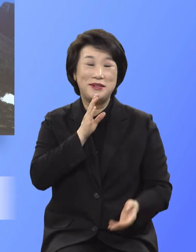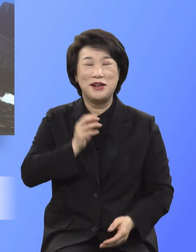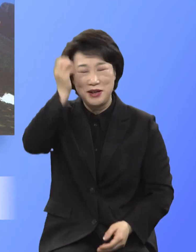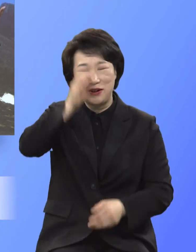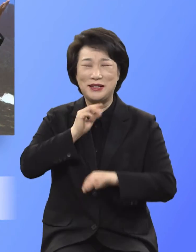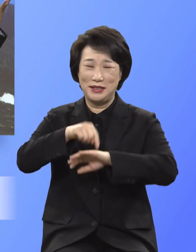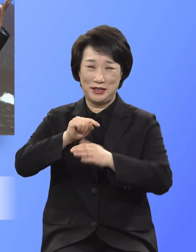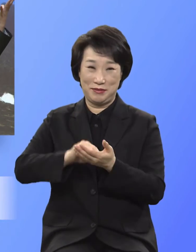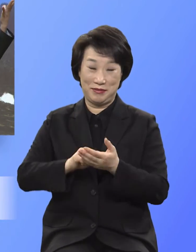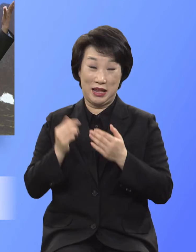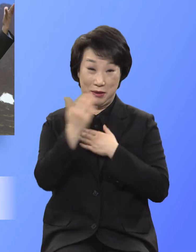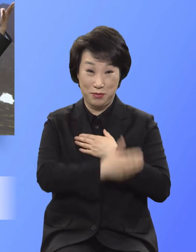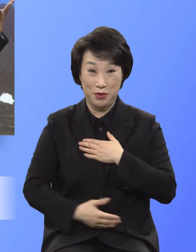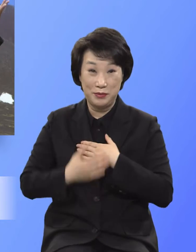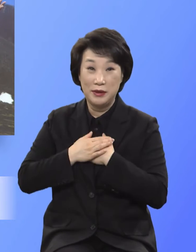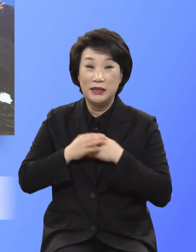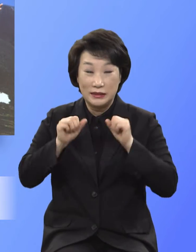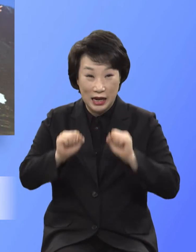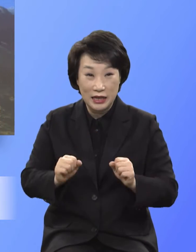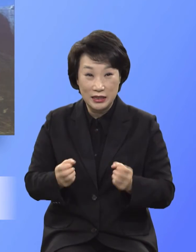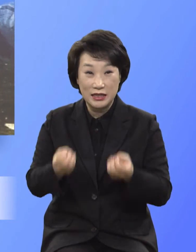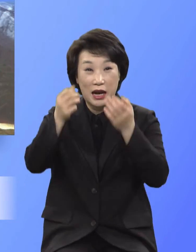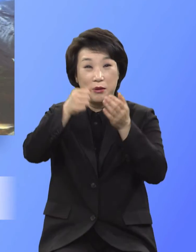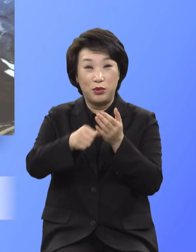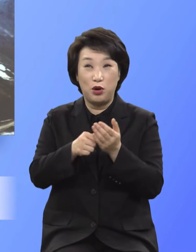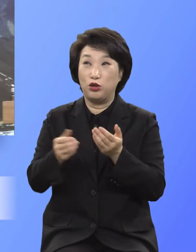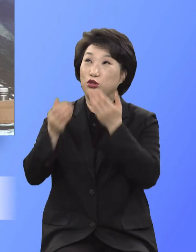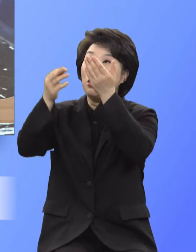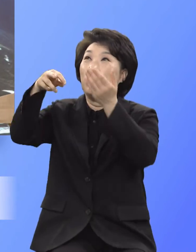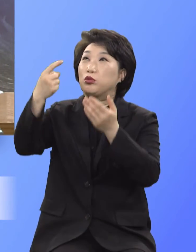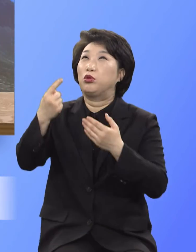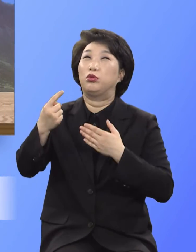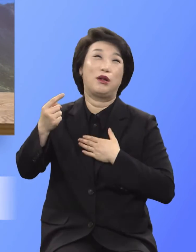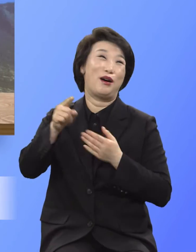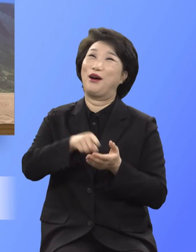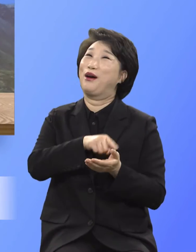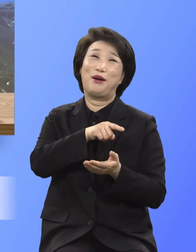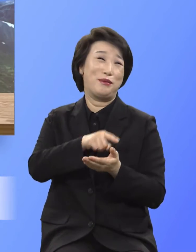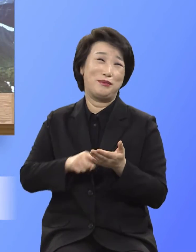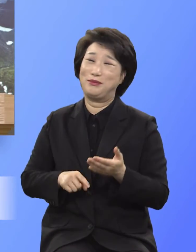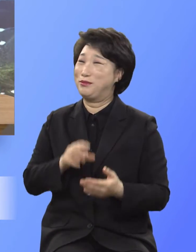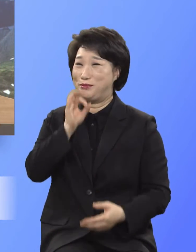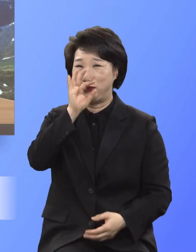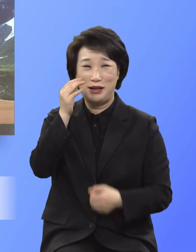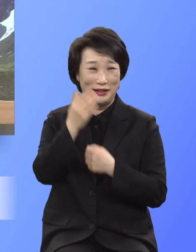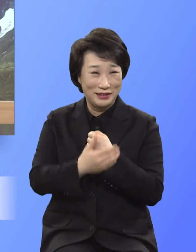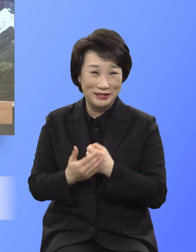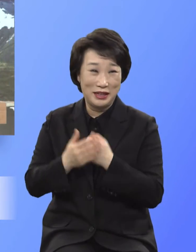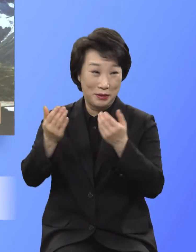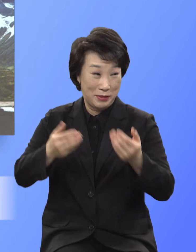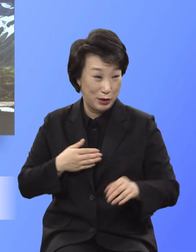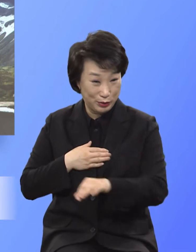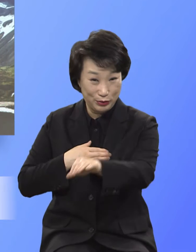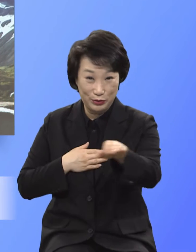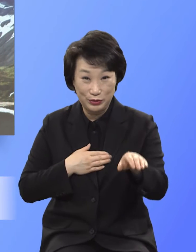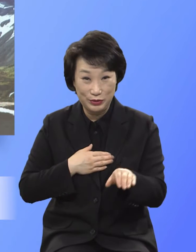진정으로 내 몸을 산 제사로 드려도 갚을 길 없는 은혜,